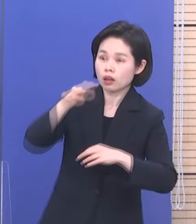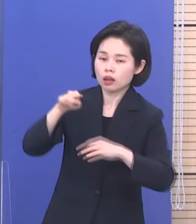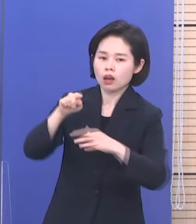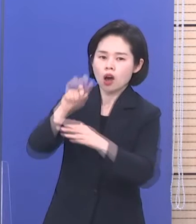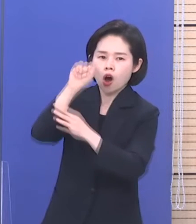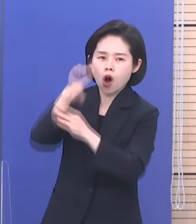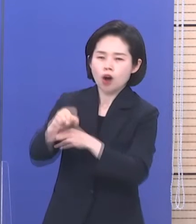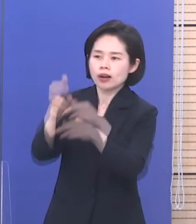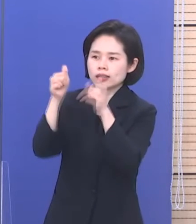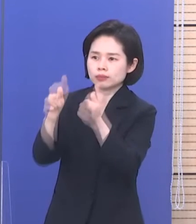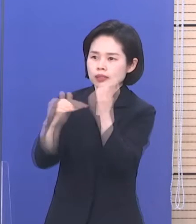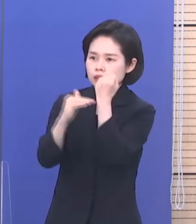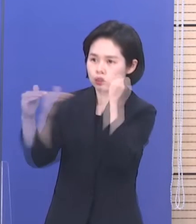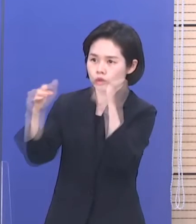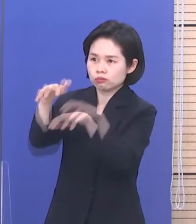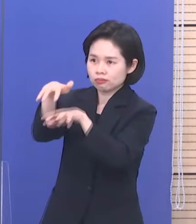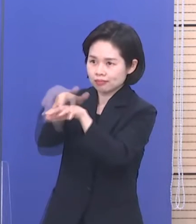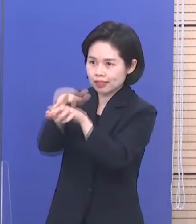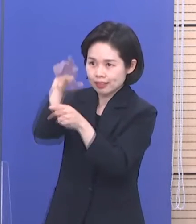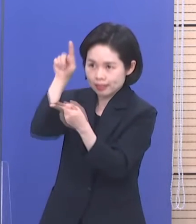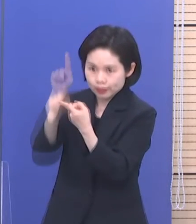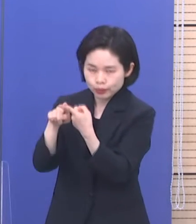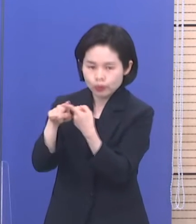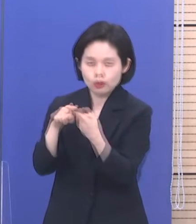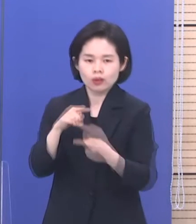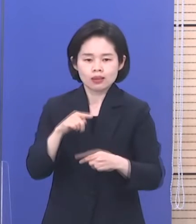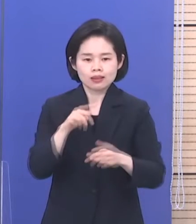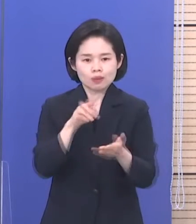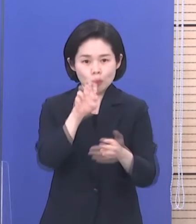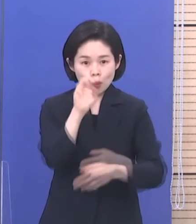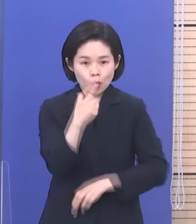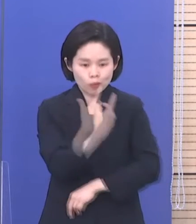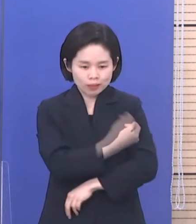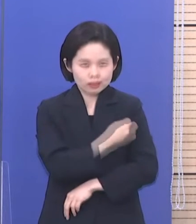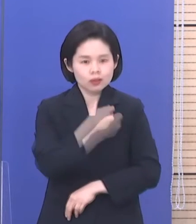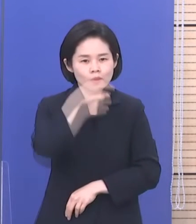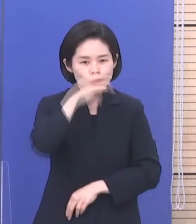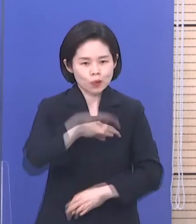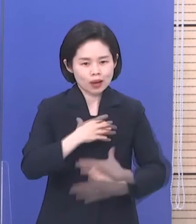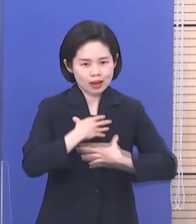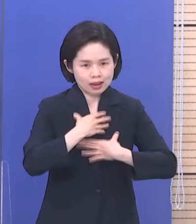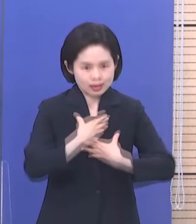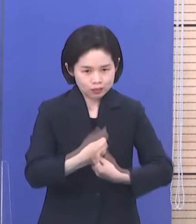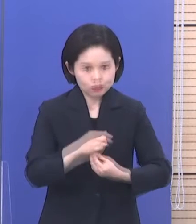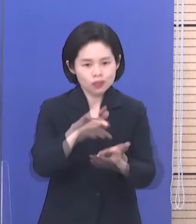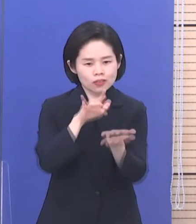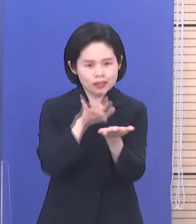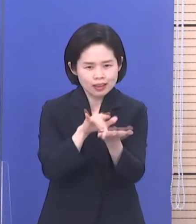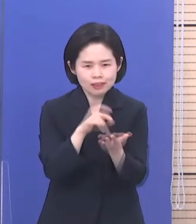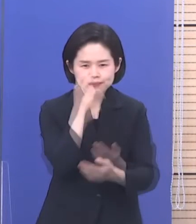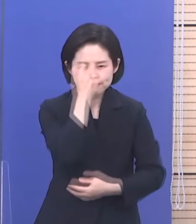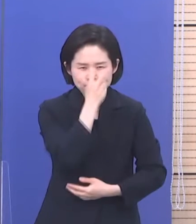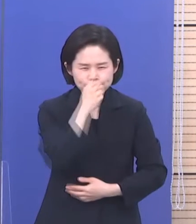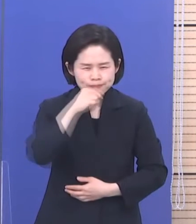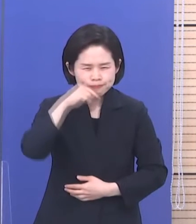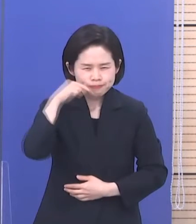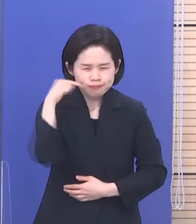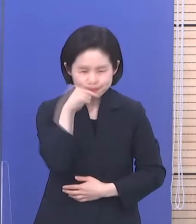심사 기준과 체계에 따라 효과성, 안전성, 품질을 면밀히